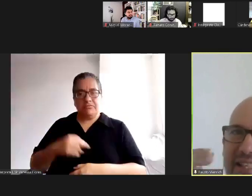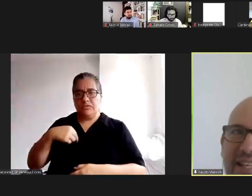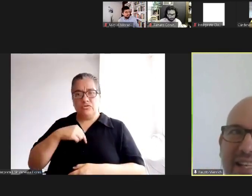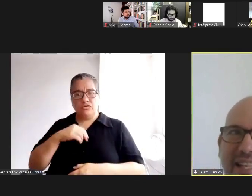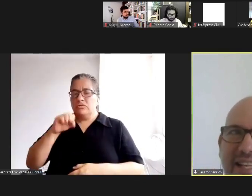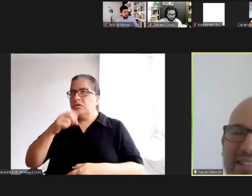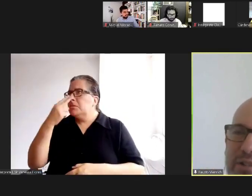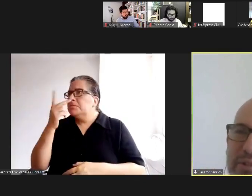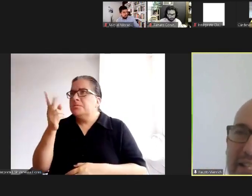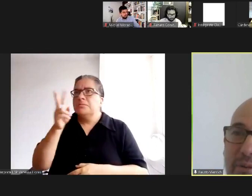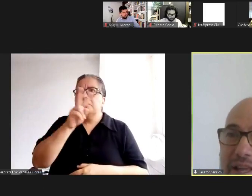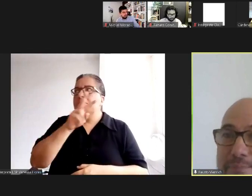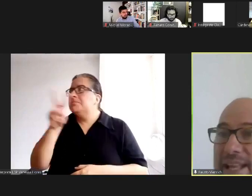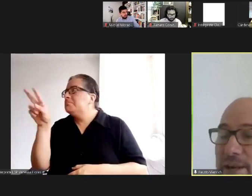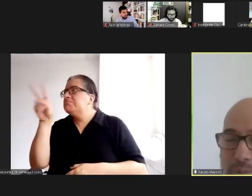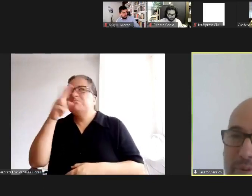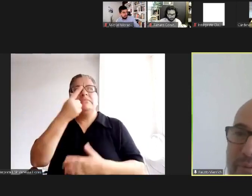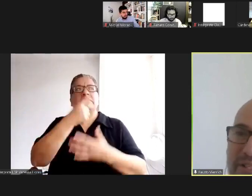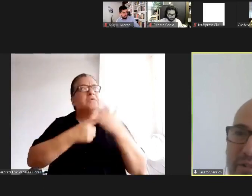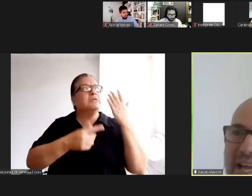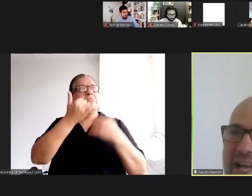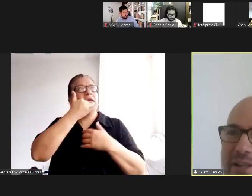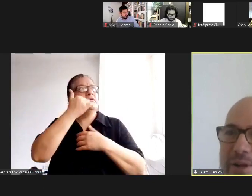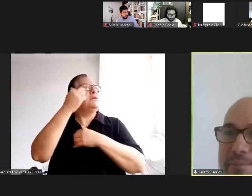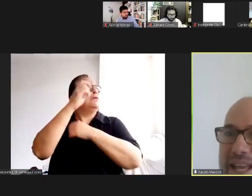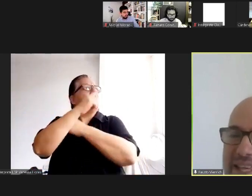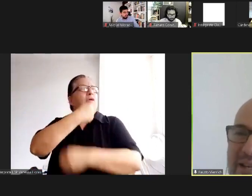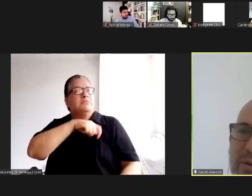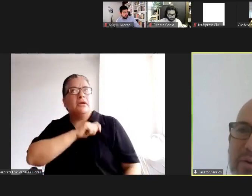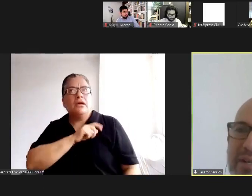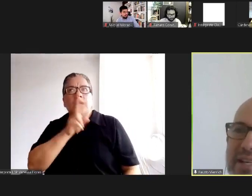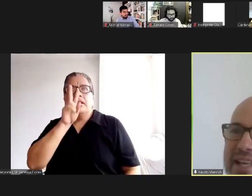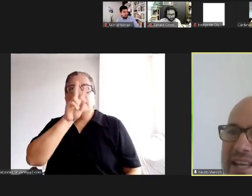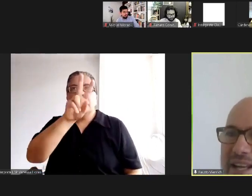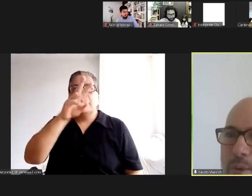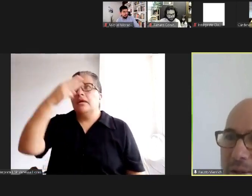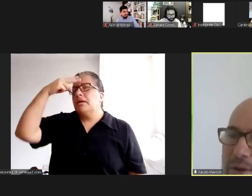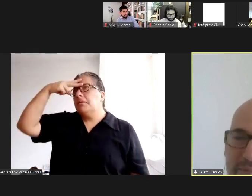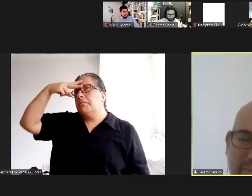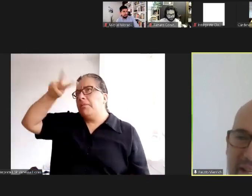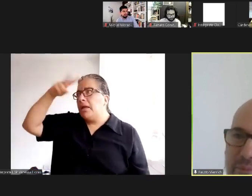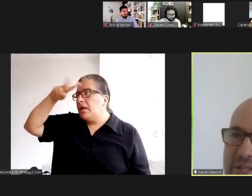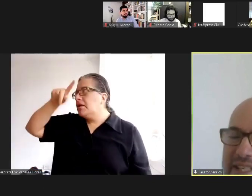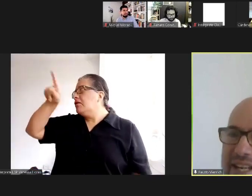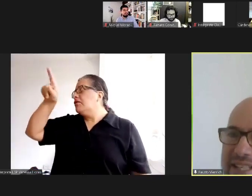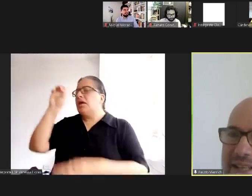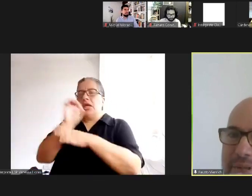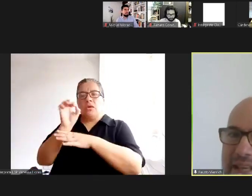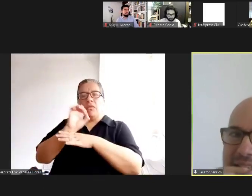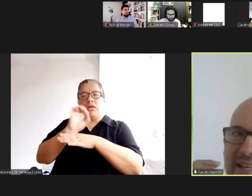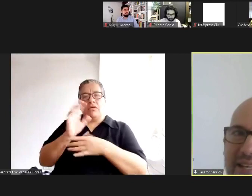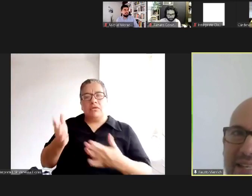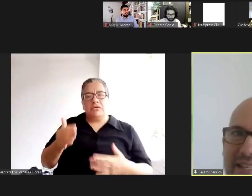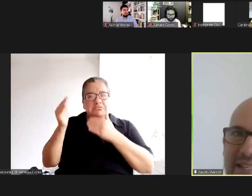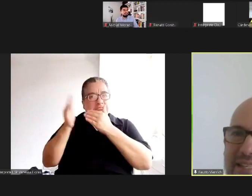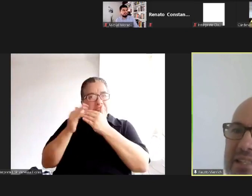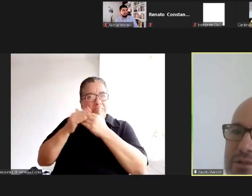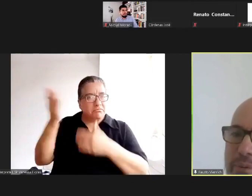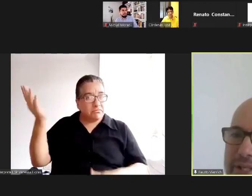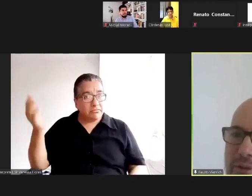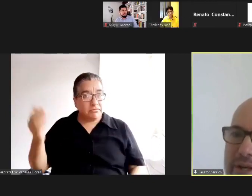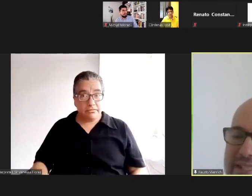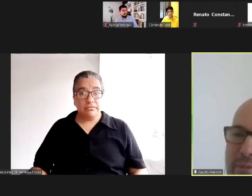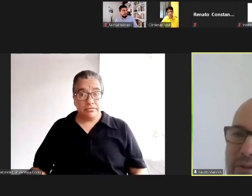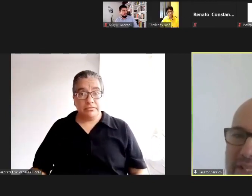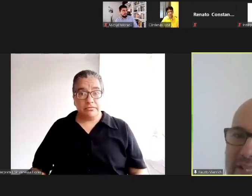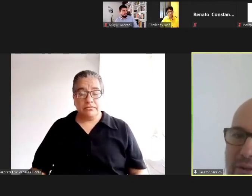pendiente qué está sucediendo en España, como bien lo has mencionado, en México, en Ecuador, aquí muy cerca también, y